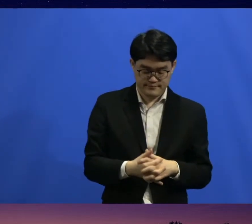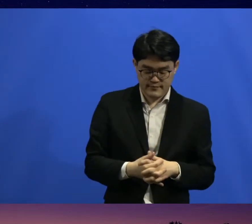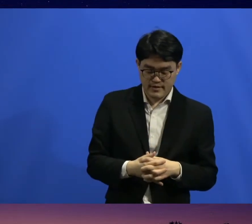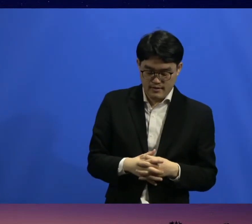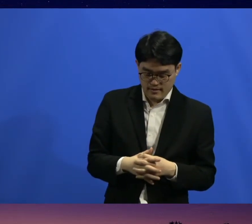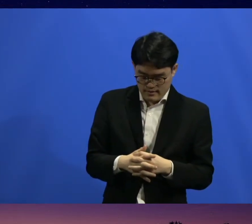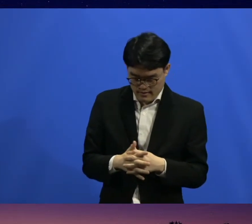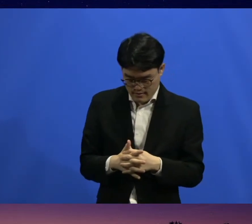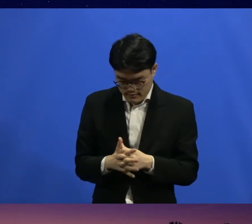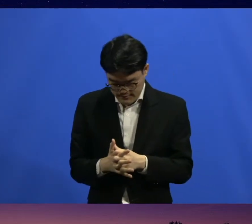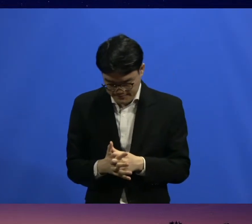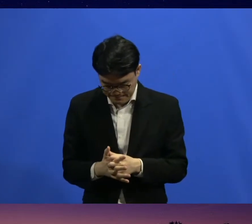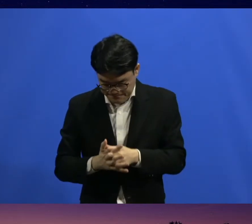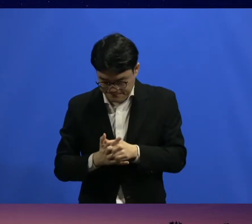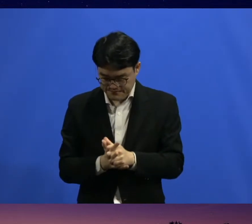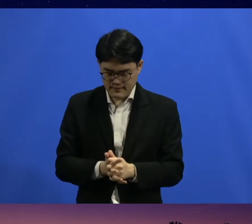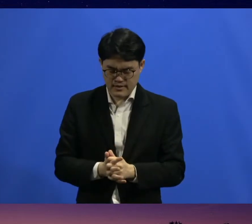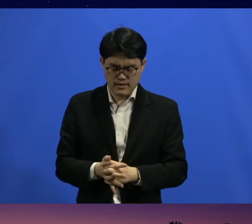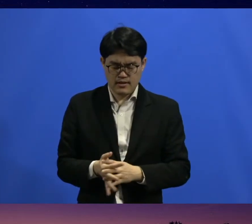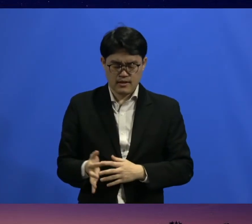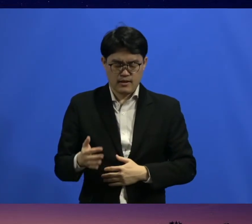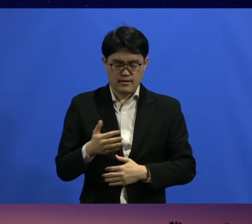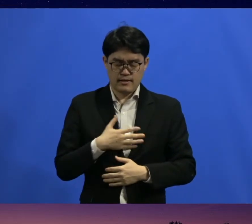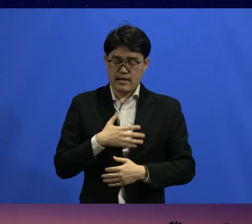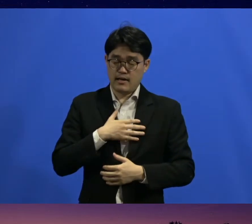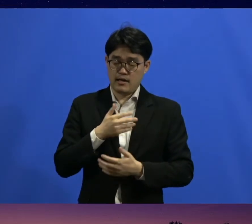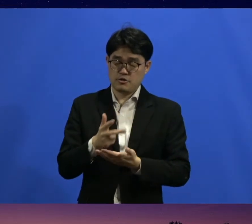나 주님의 기쁨 되기 원하네.